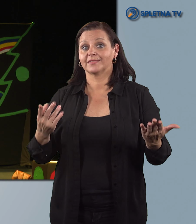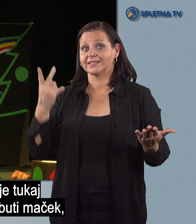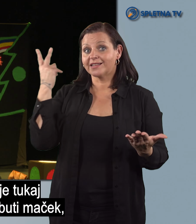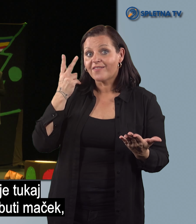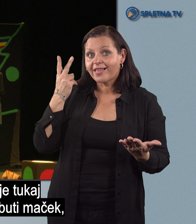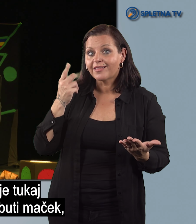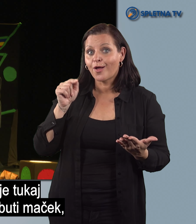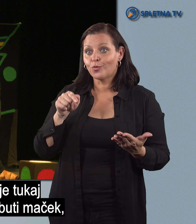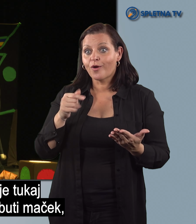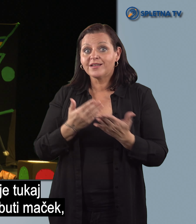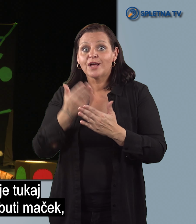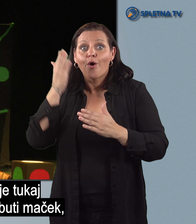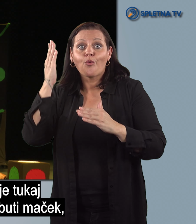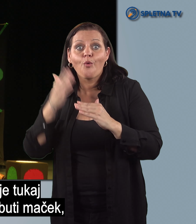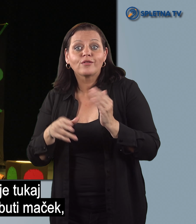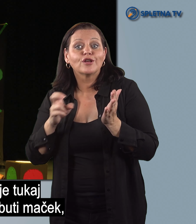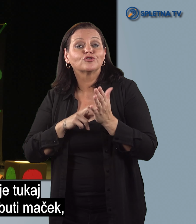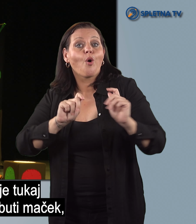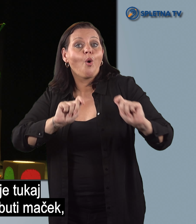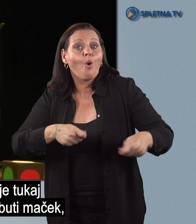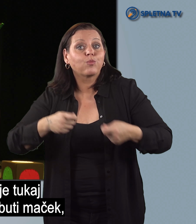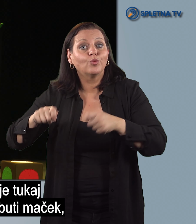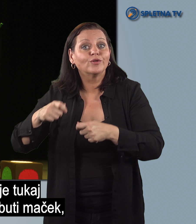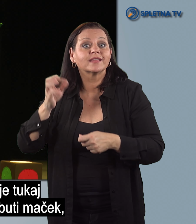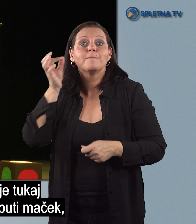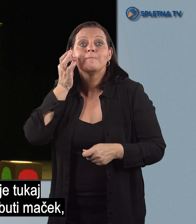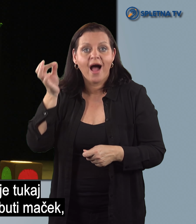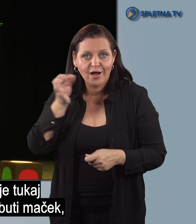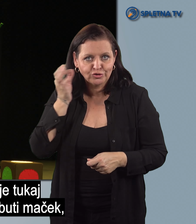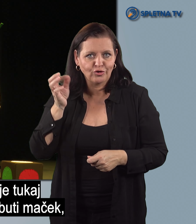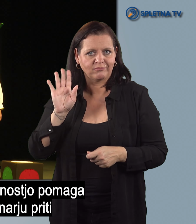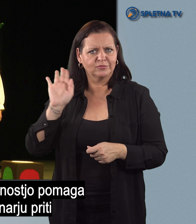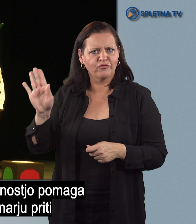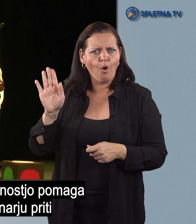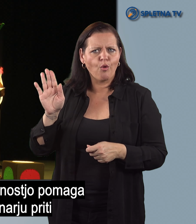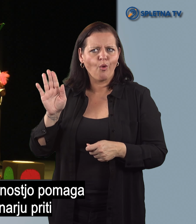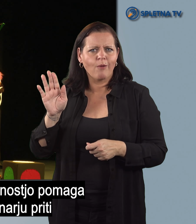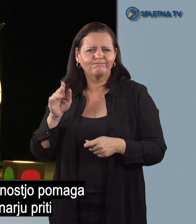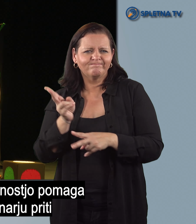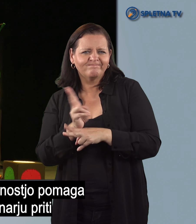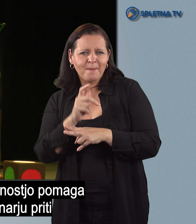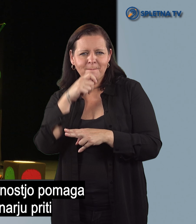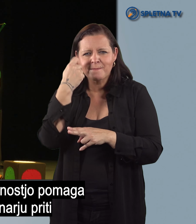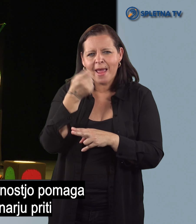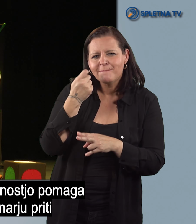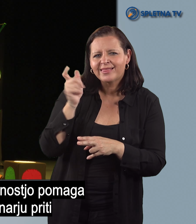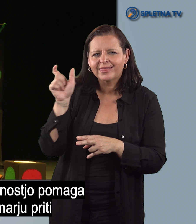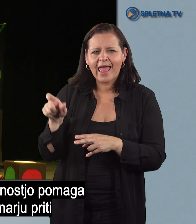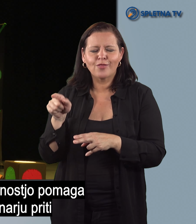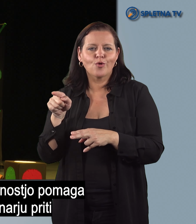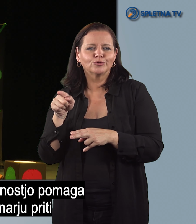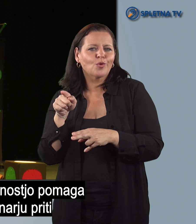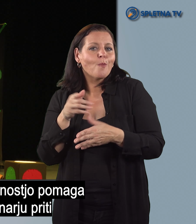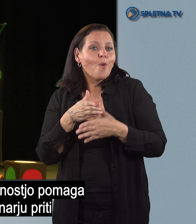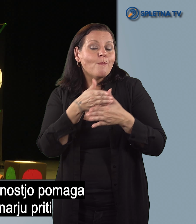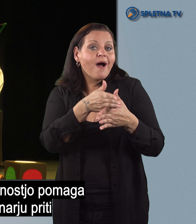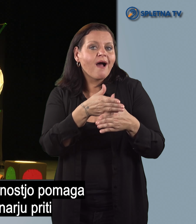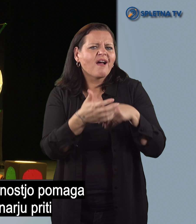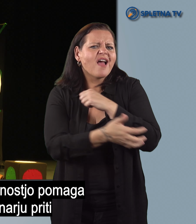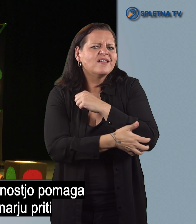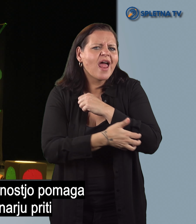In seveda je tukaj za konec še obuti maček, ki svojo premetenostjo pomaga revnemu mlinarju priti do bogastva